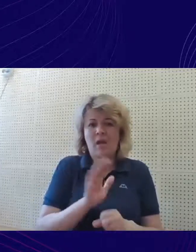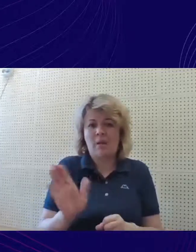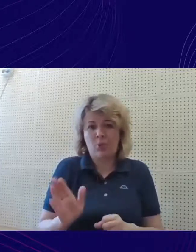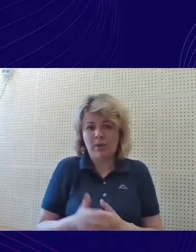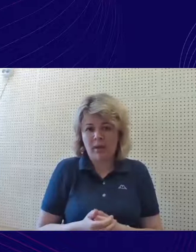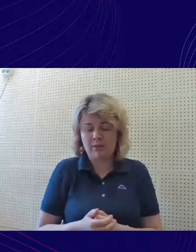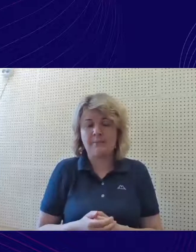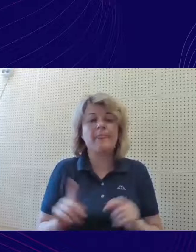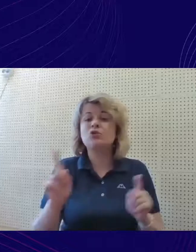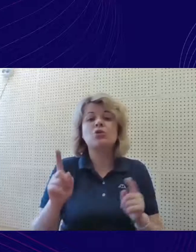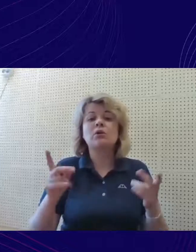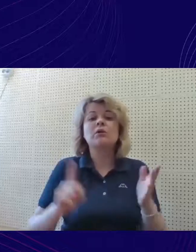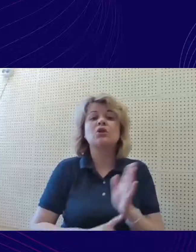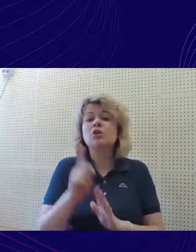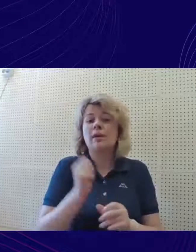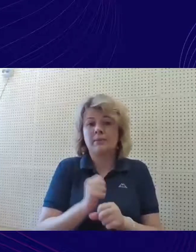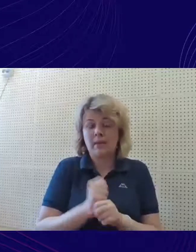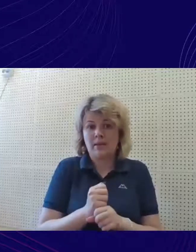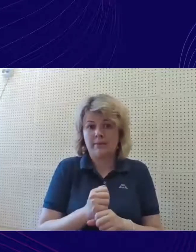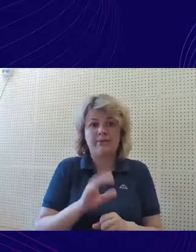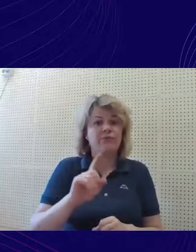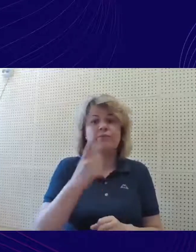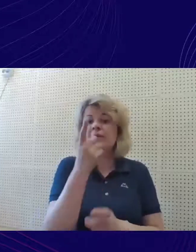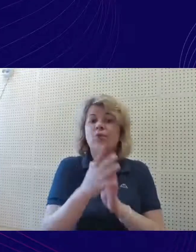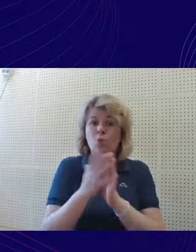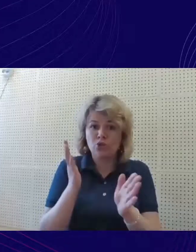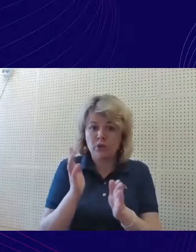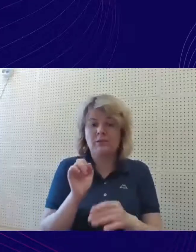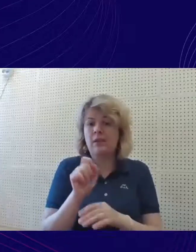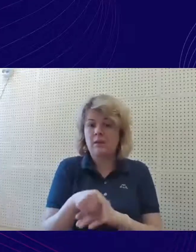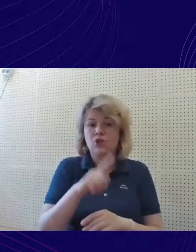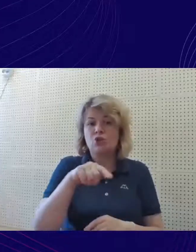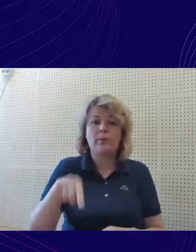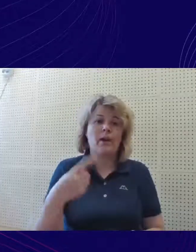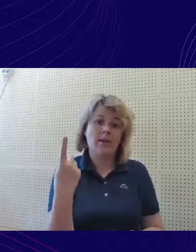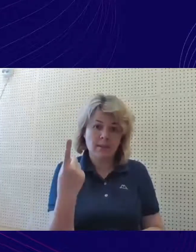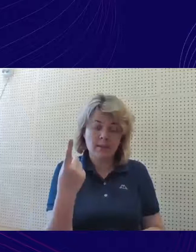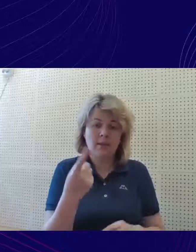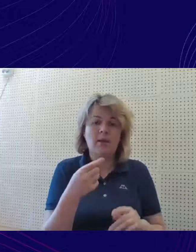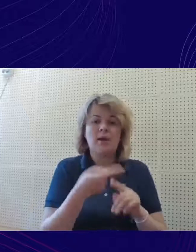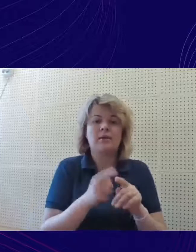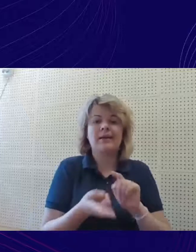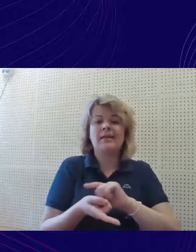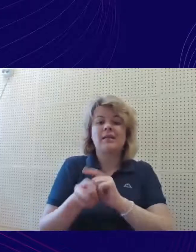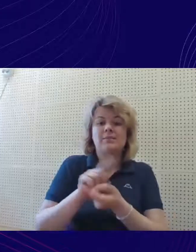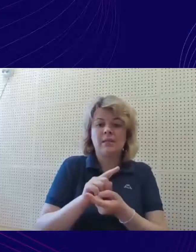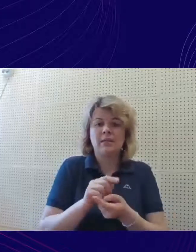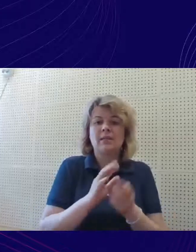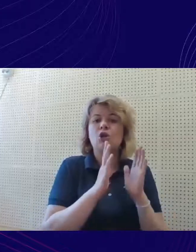первую очередь, рецепт номер один и задача номер один – это изменить структуру